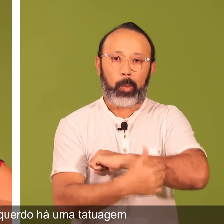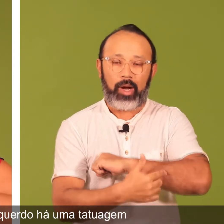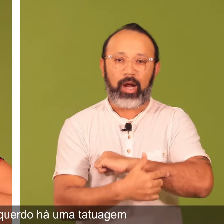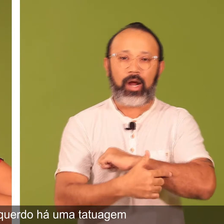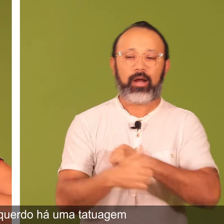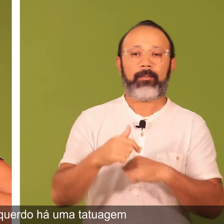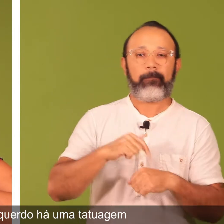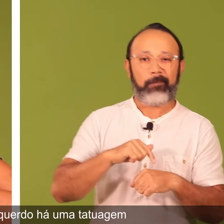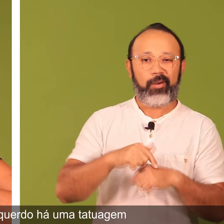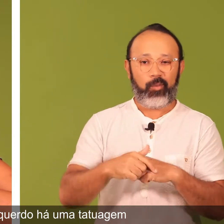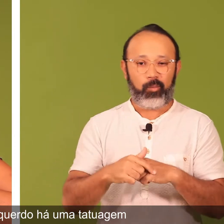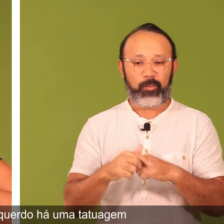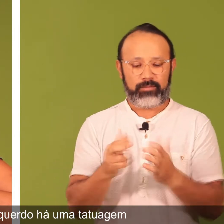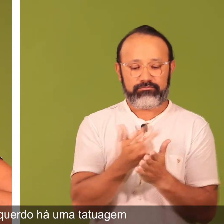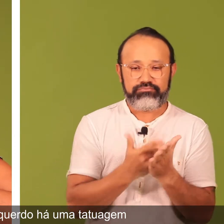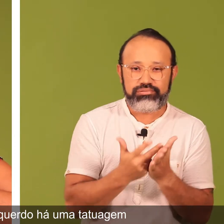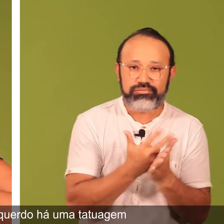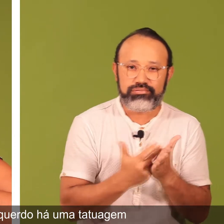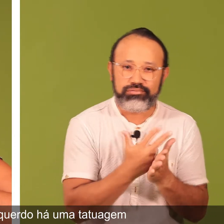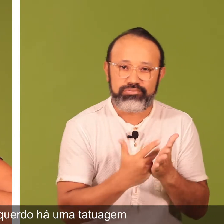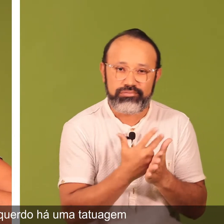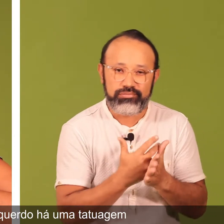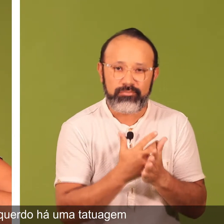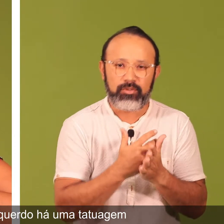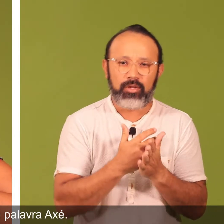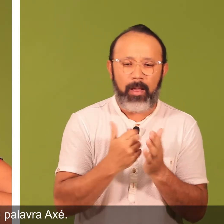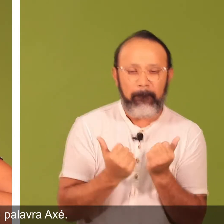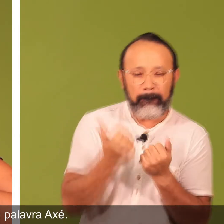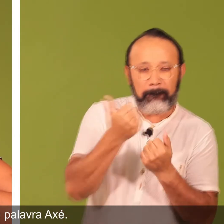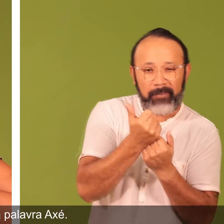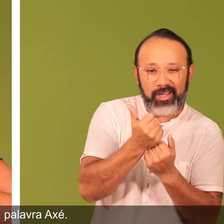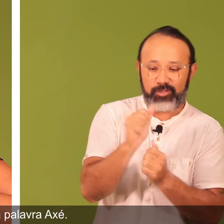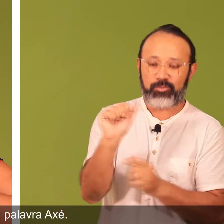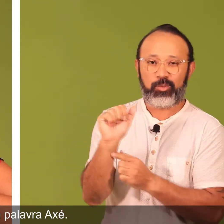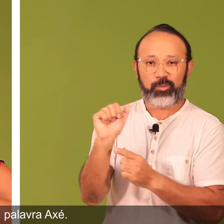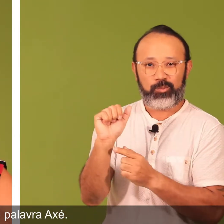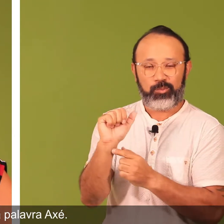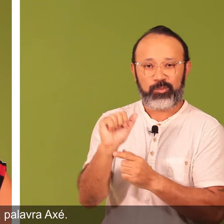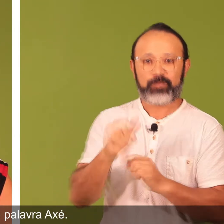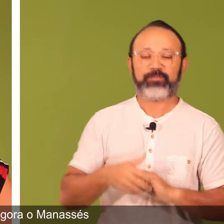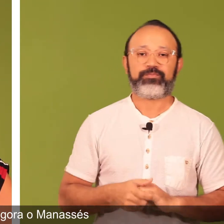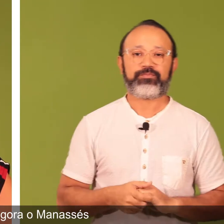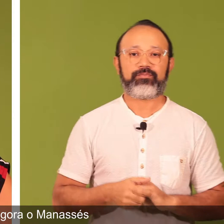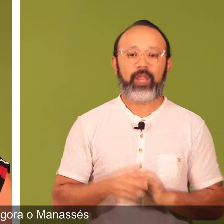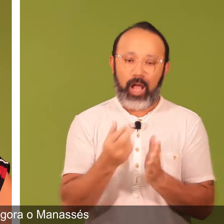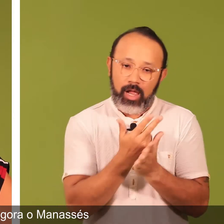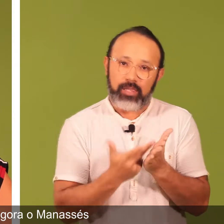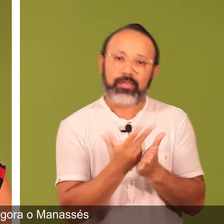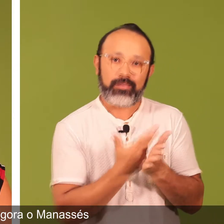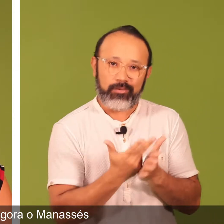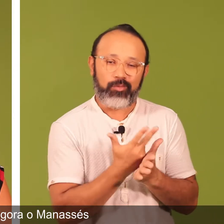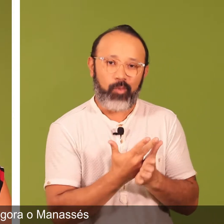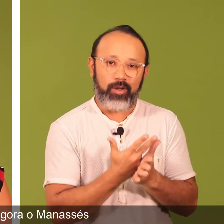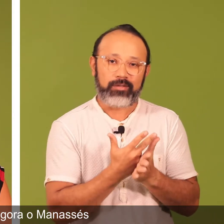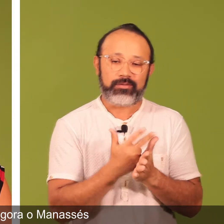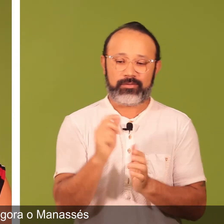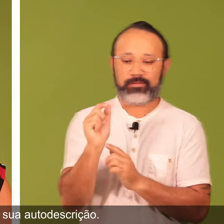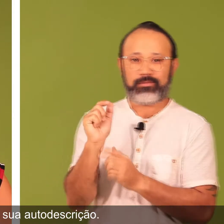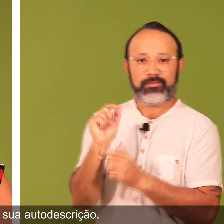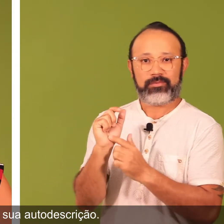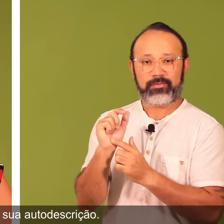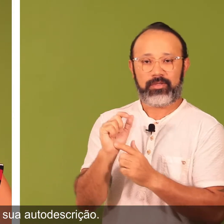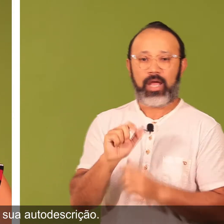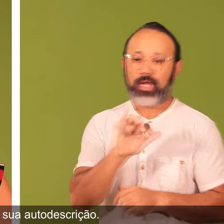uma rosa no meu pulso esquerdo há uma tatuagem com a palavra Axé convida agora o